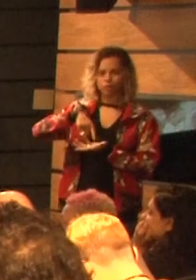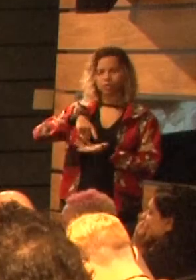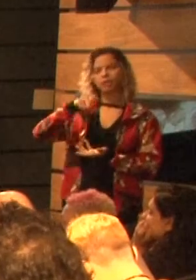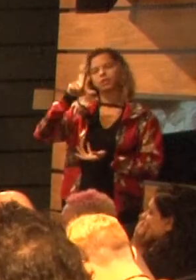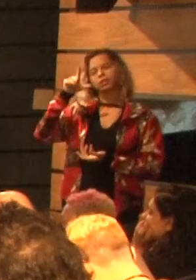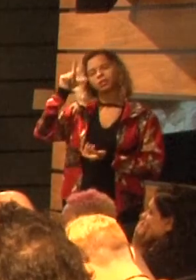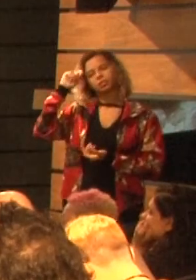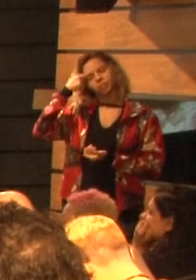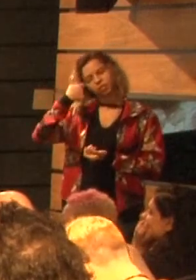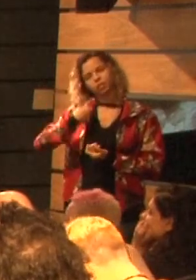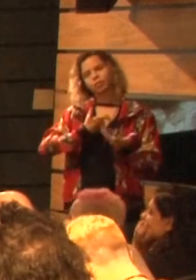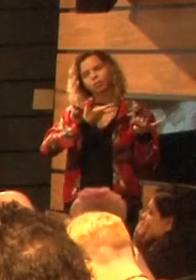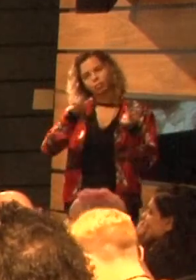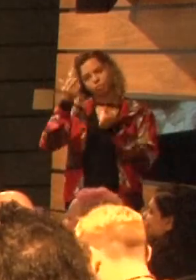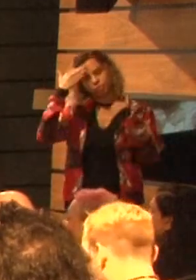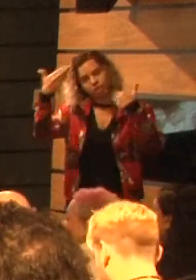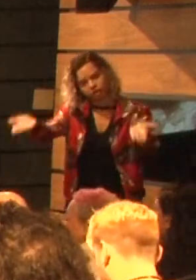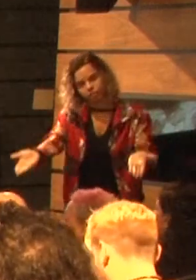dia. Muito obrigada.